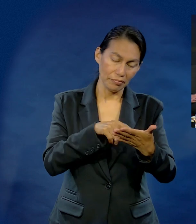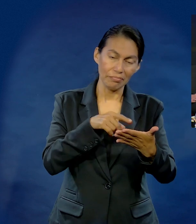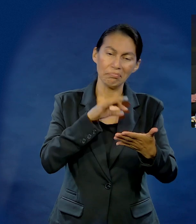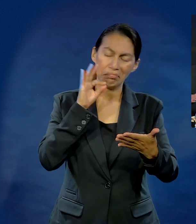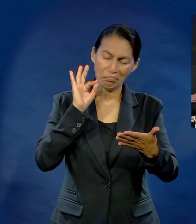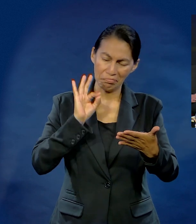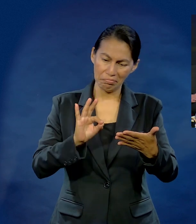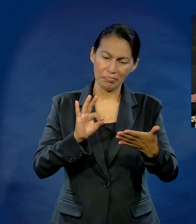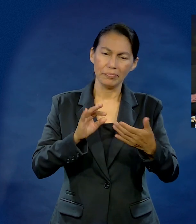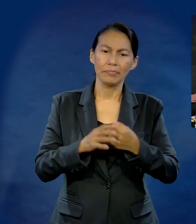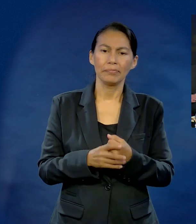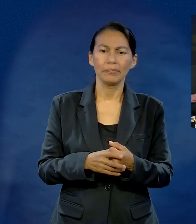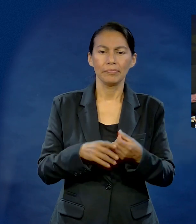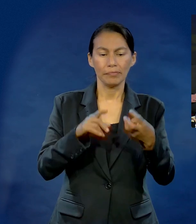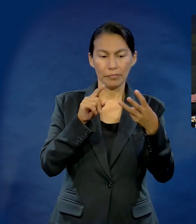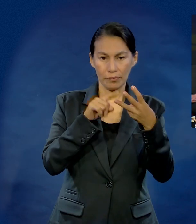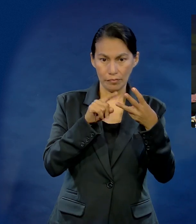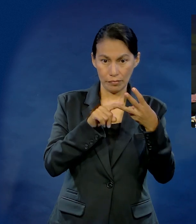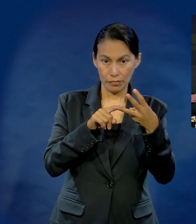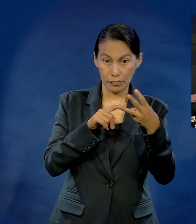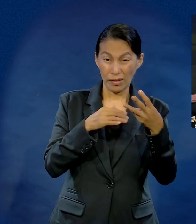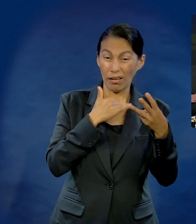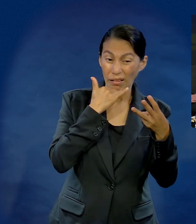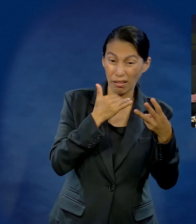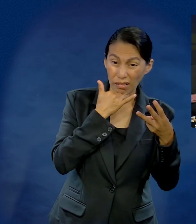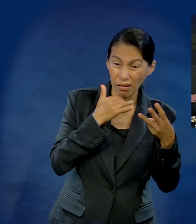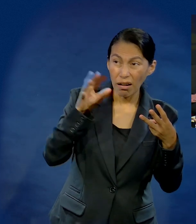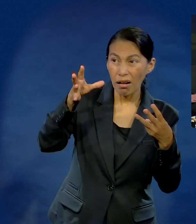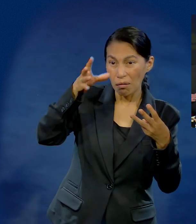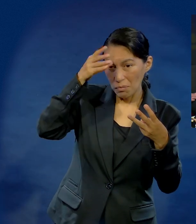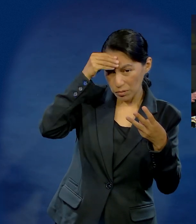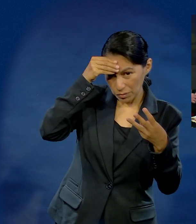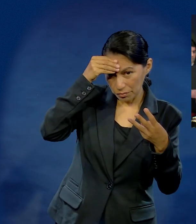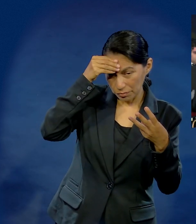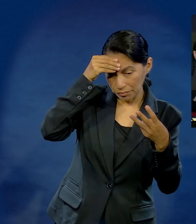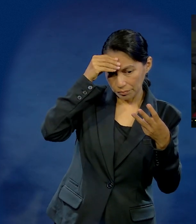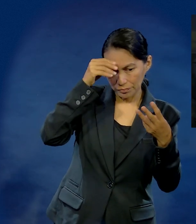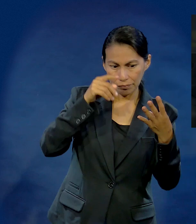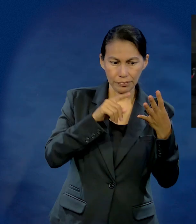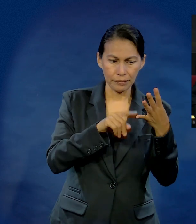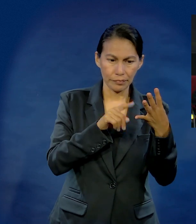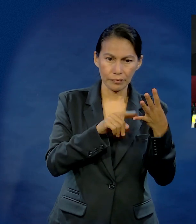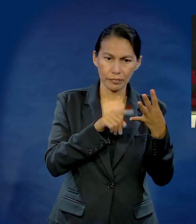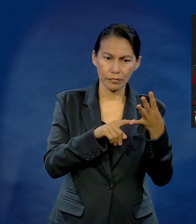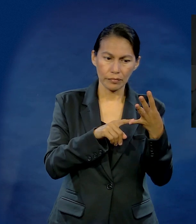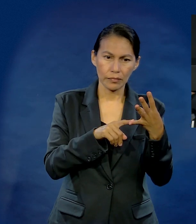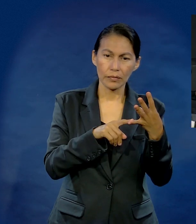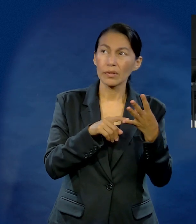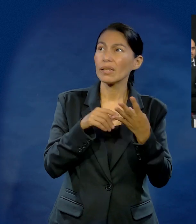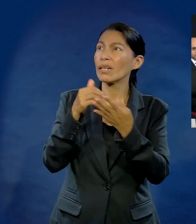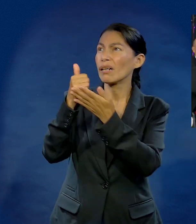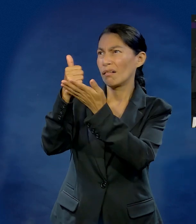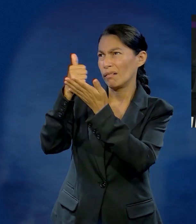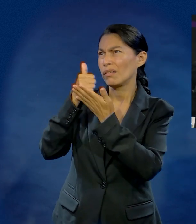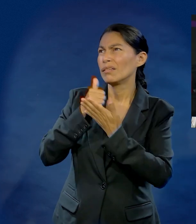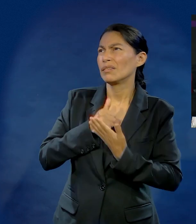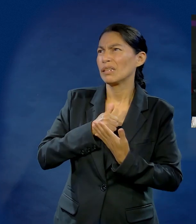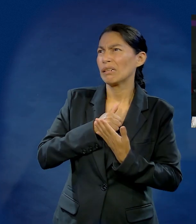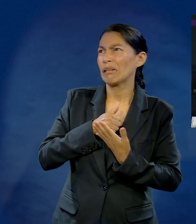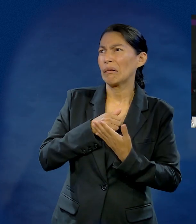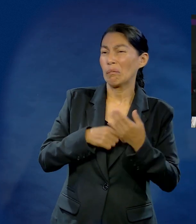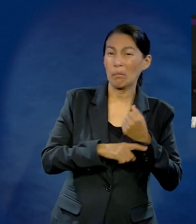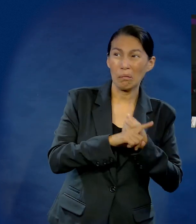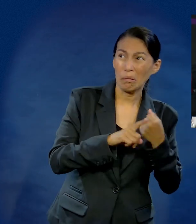¿Cómo cuidar ese terrenito que usted tiene, que se llama vida y que es un regalo del Señor? Número uno,